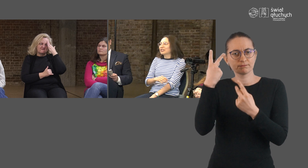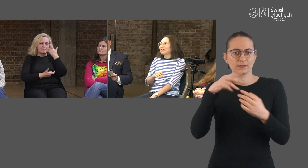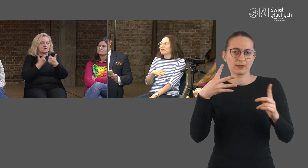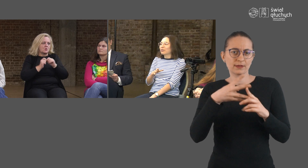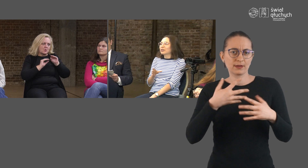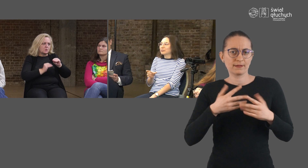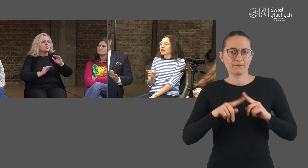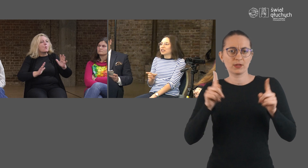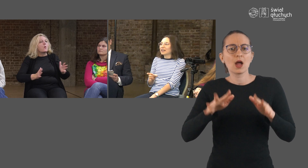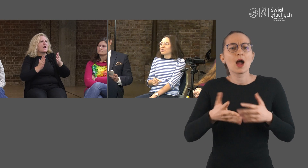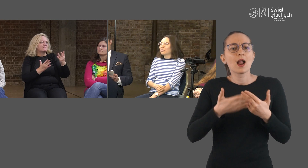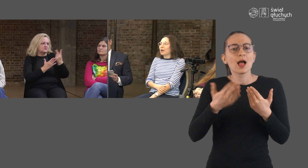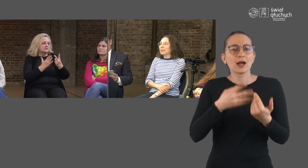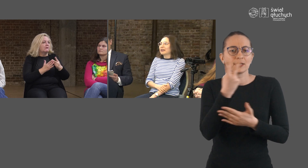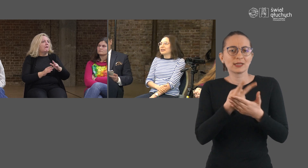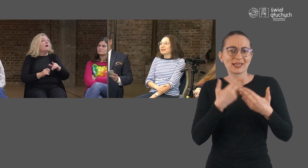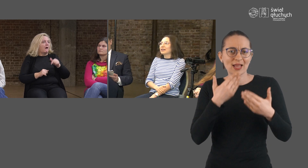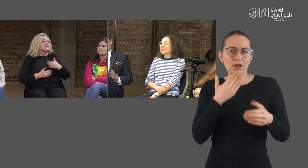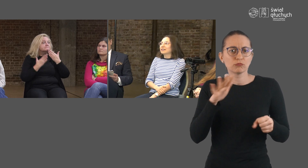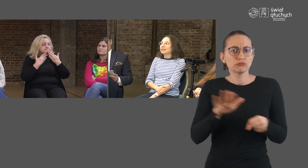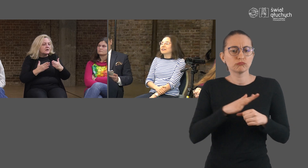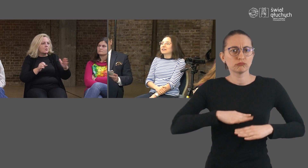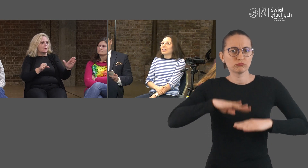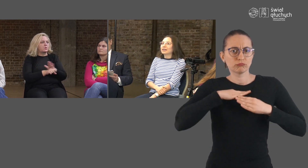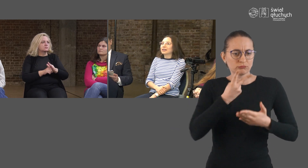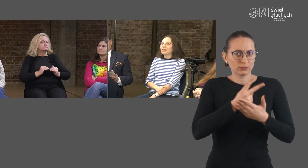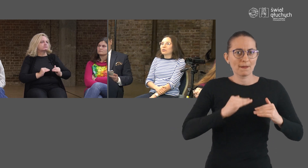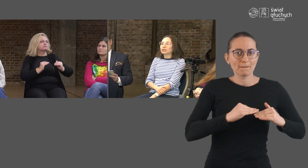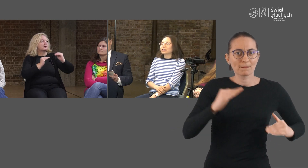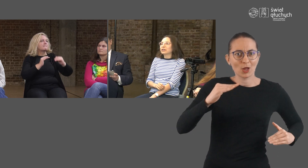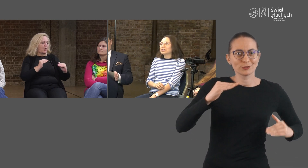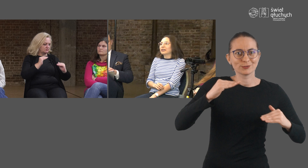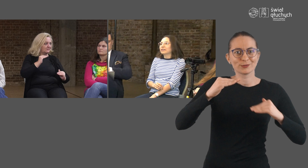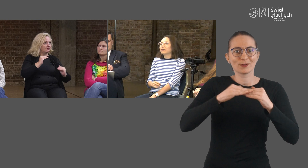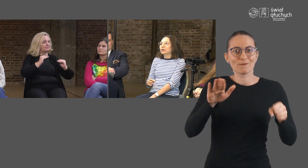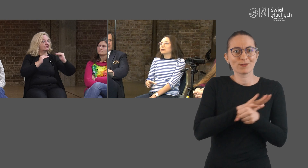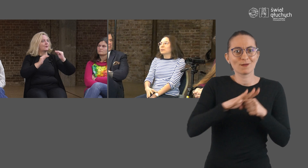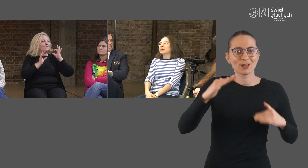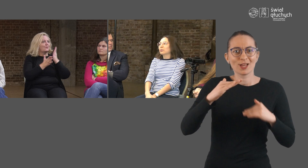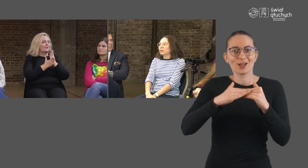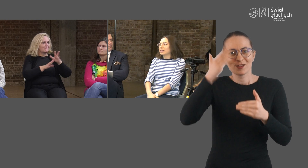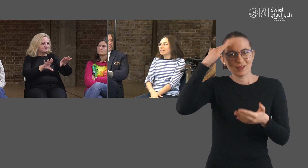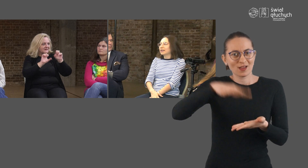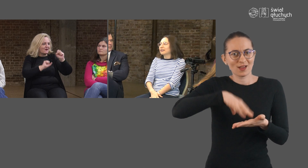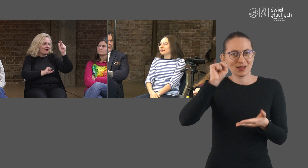robię i właśnie w krótkim czasie nadrobiłam te zaległości właśnie w